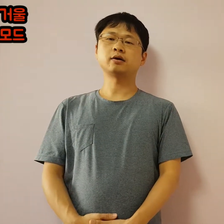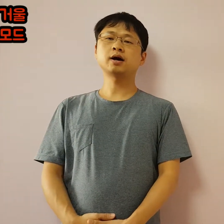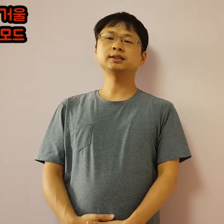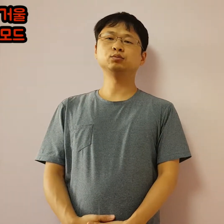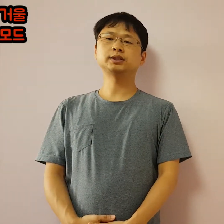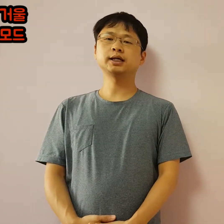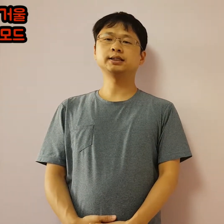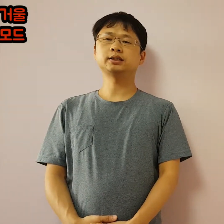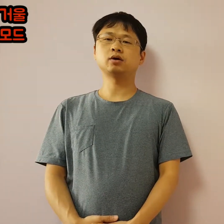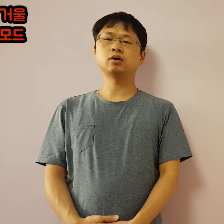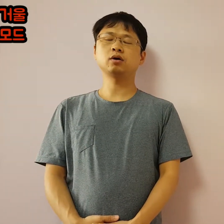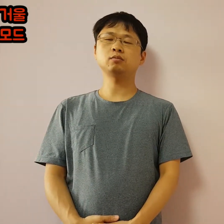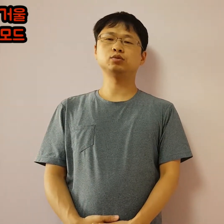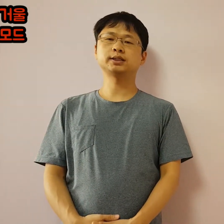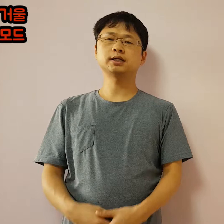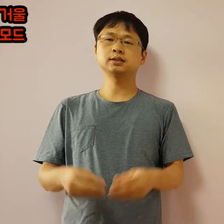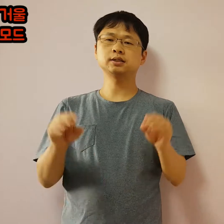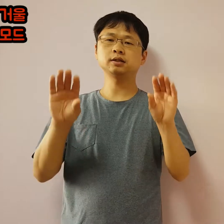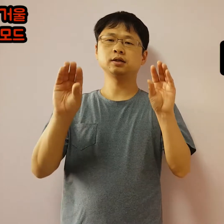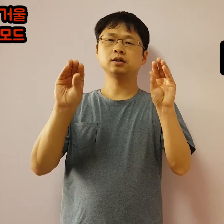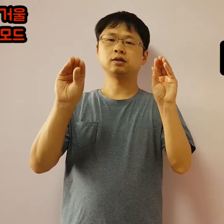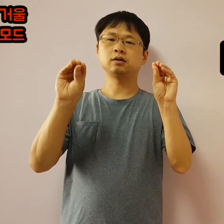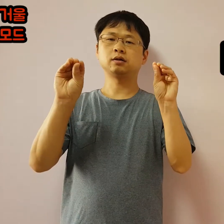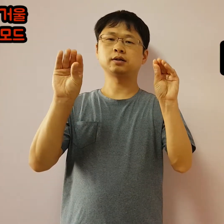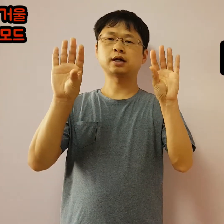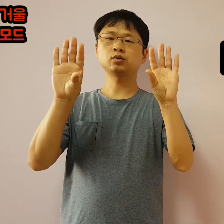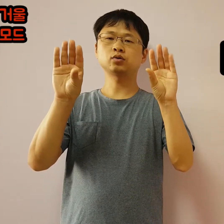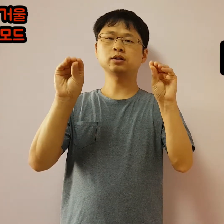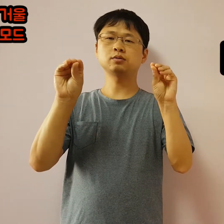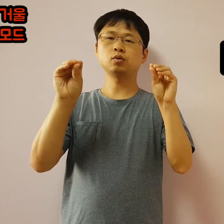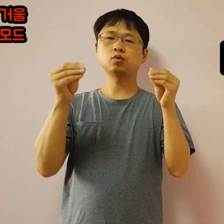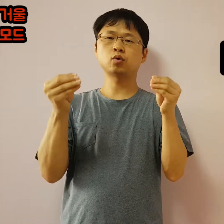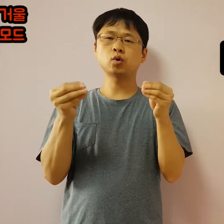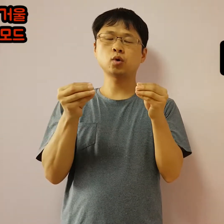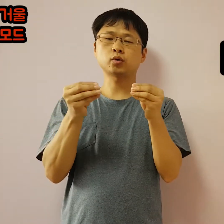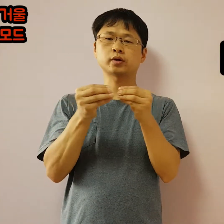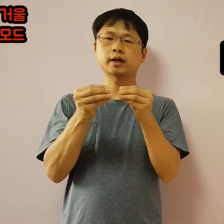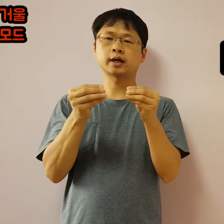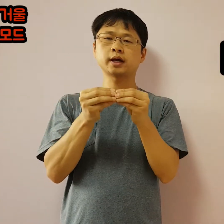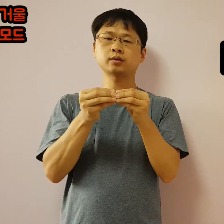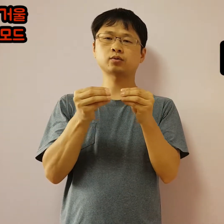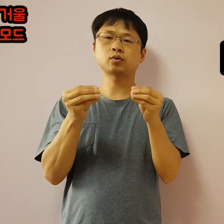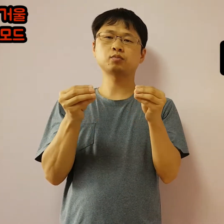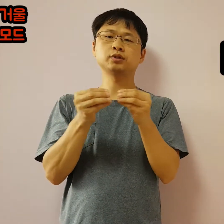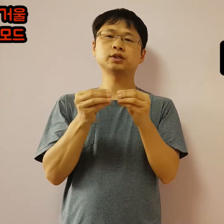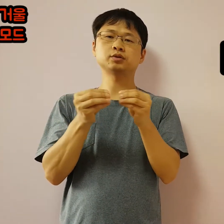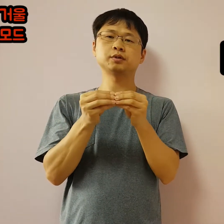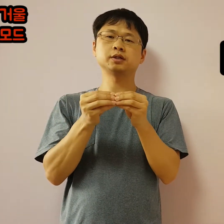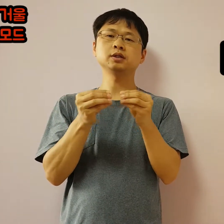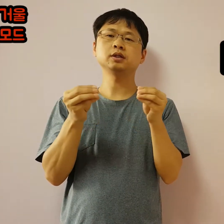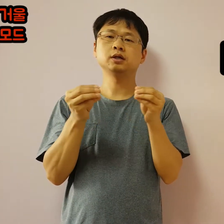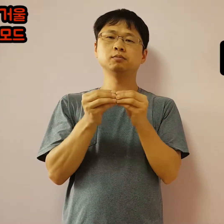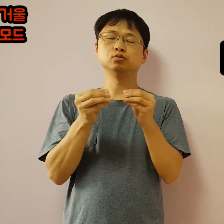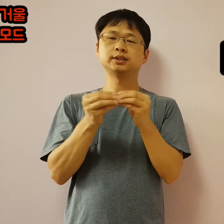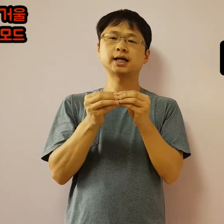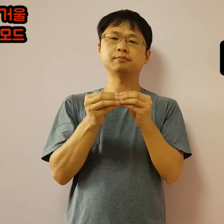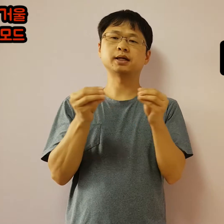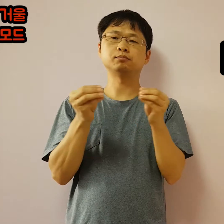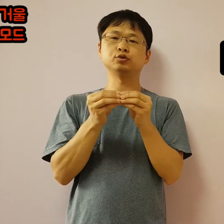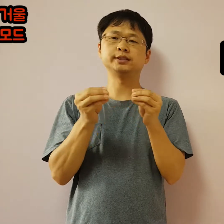가지 문장이 있죠. 문장은 양손 끝을 모으고 이렇게 톡톡 부딪혀 주면은 문장입니다.